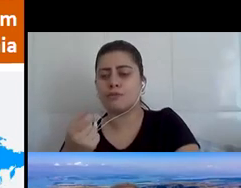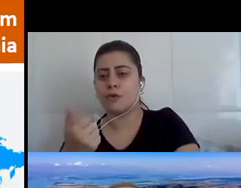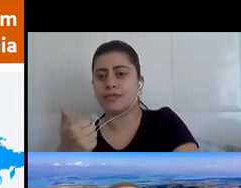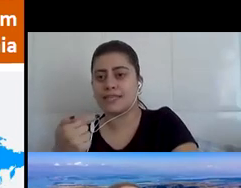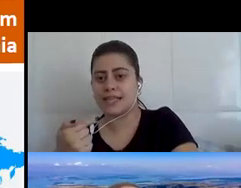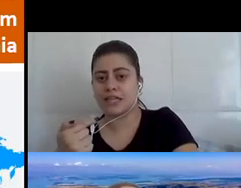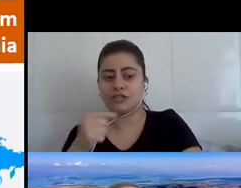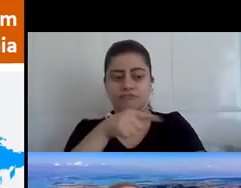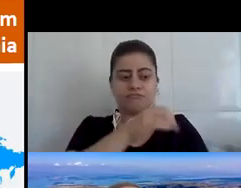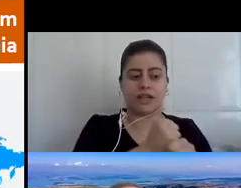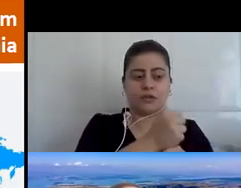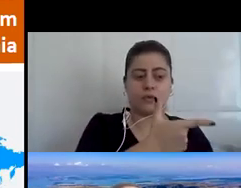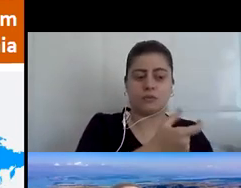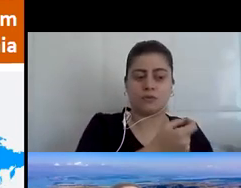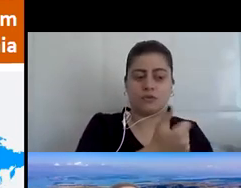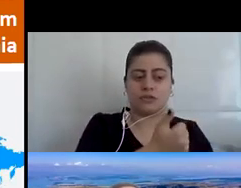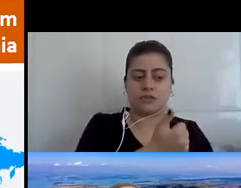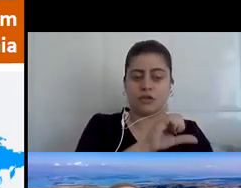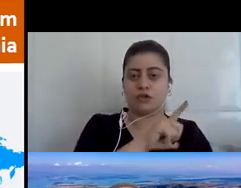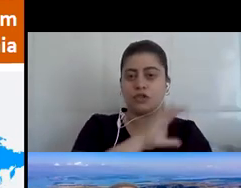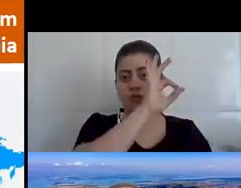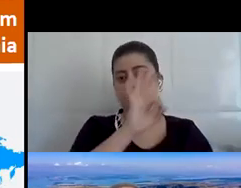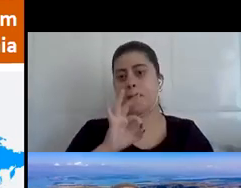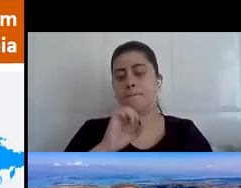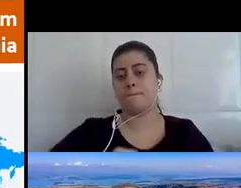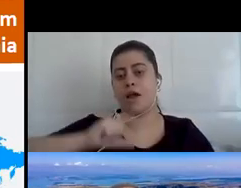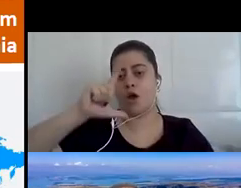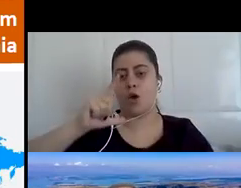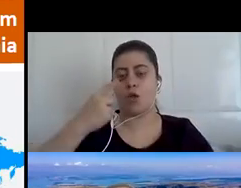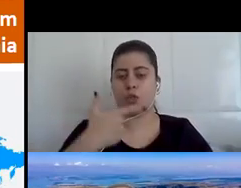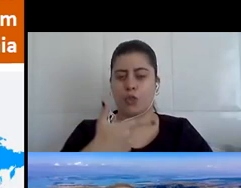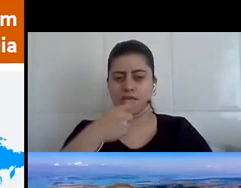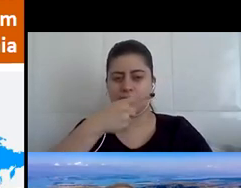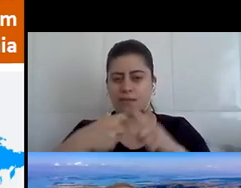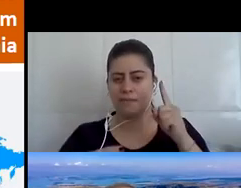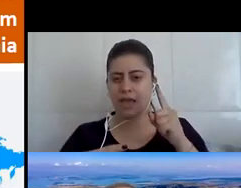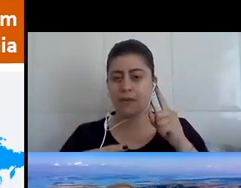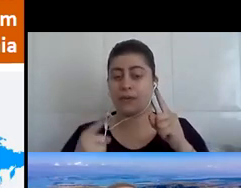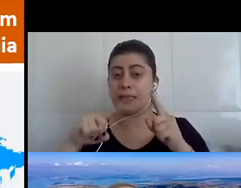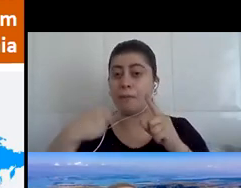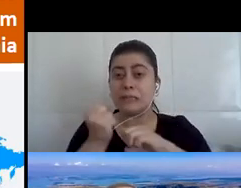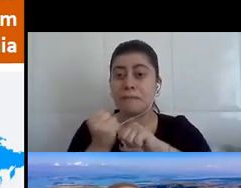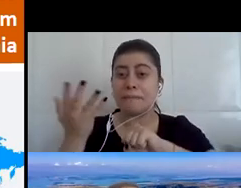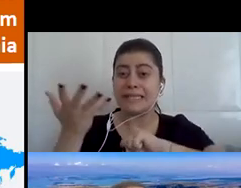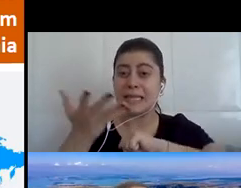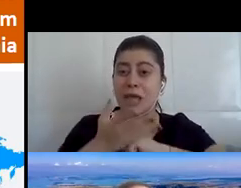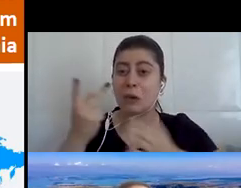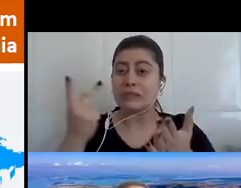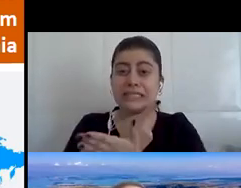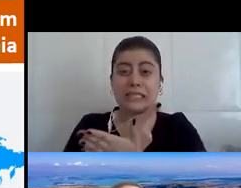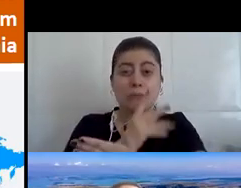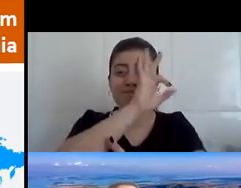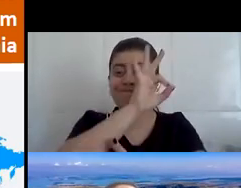índice um pouco maior que 2,5 e com a pandemia a gente foi para um índice de quase 10, né? Então, assim, é